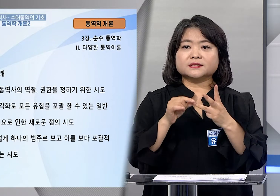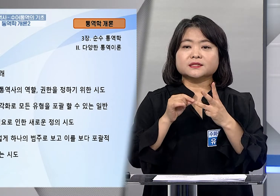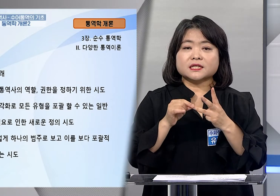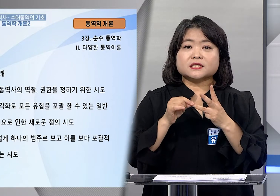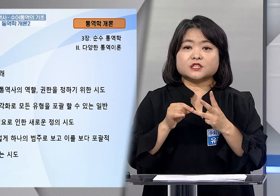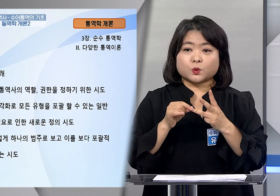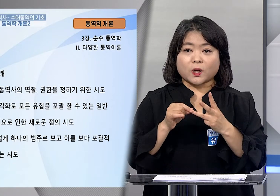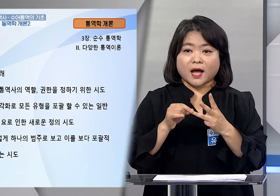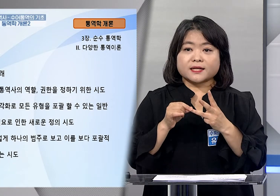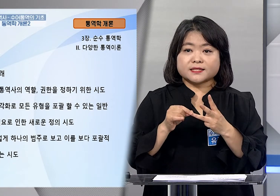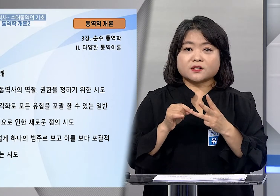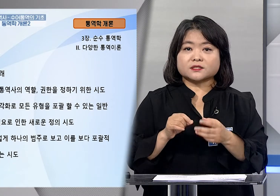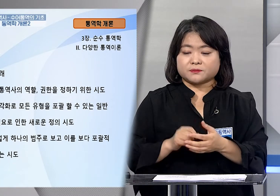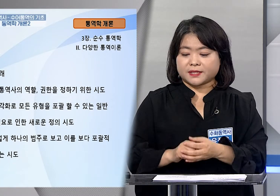시도가 있었습니다.